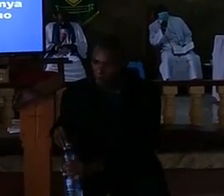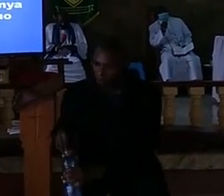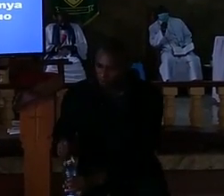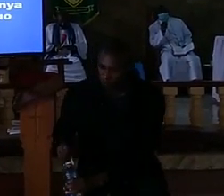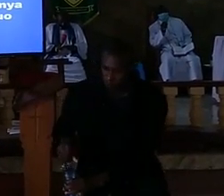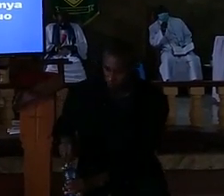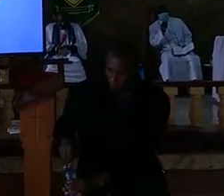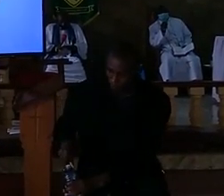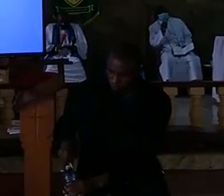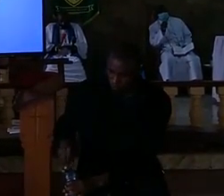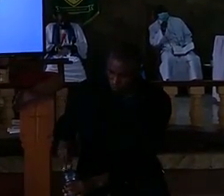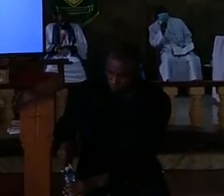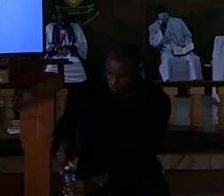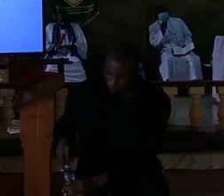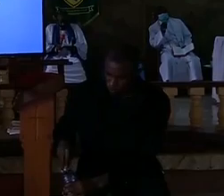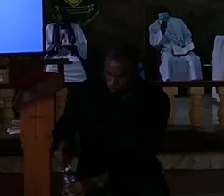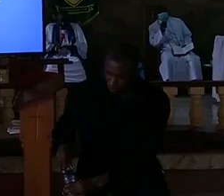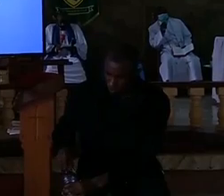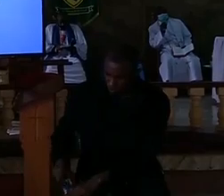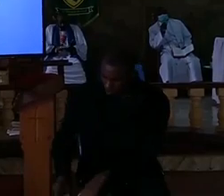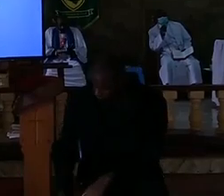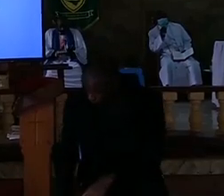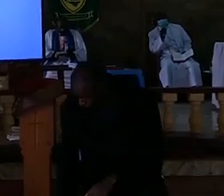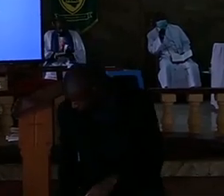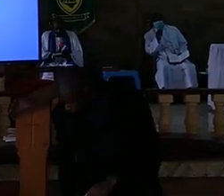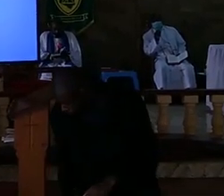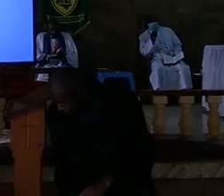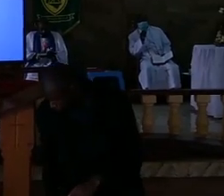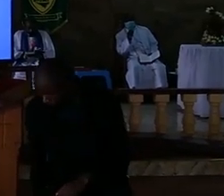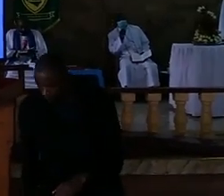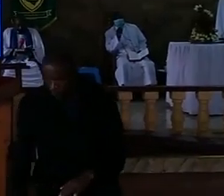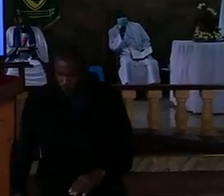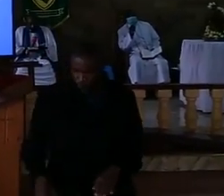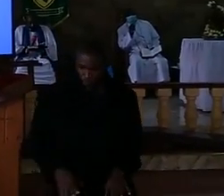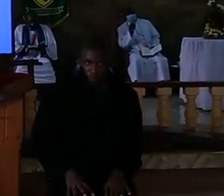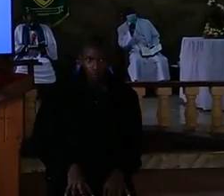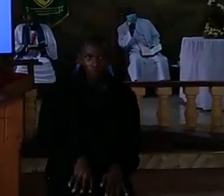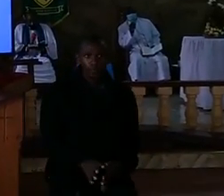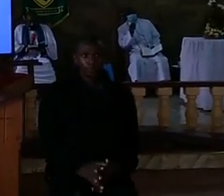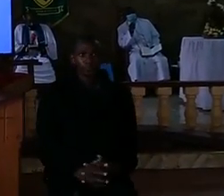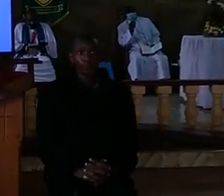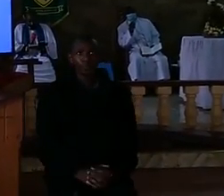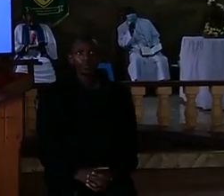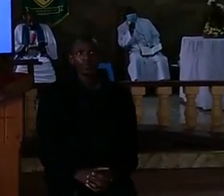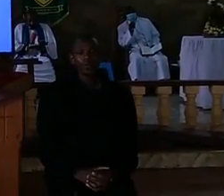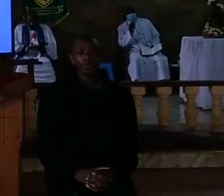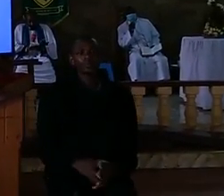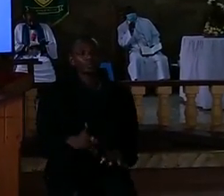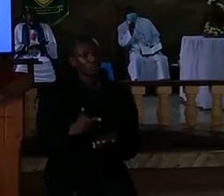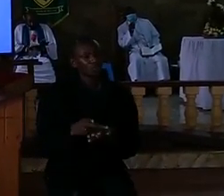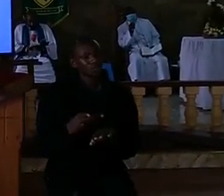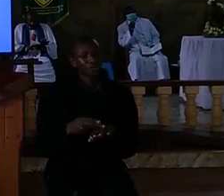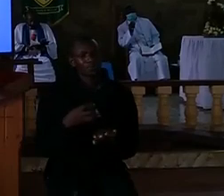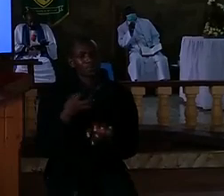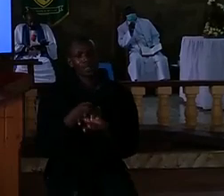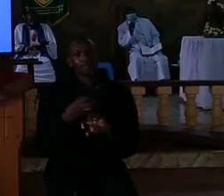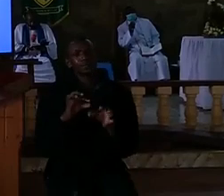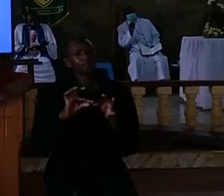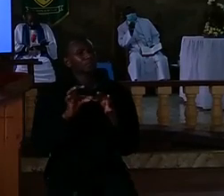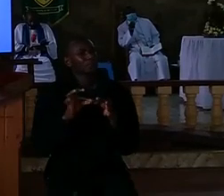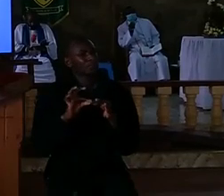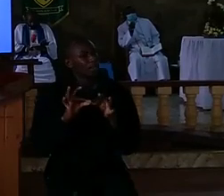wa murugwo Jesu Kristo nituhotaga guthengera gite giaku kia unene mwathani nituhitetie na tukakurumirira njira ya